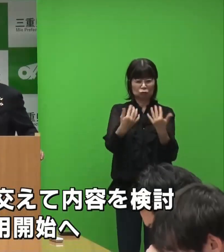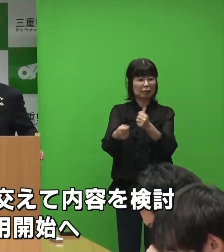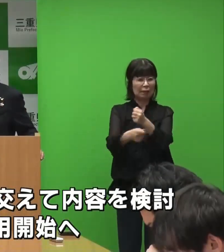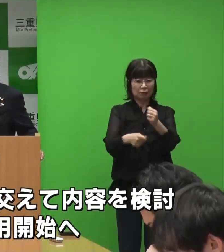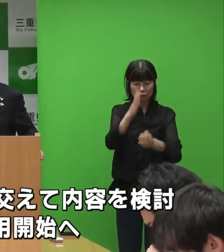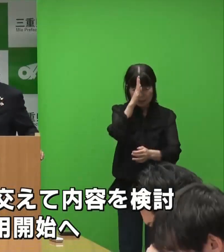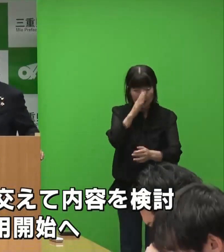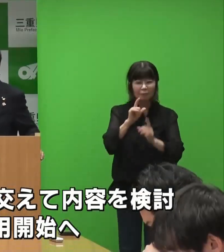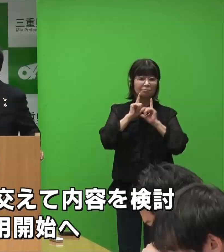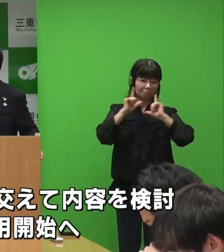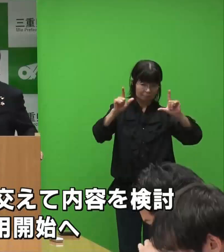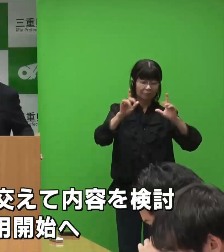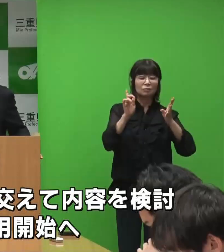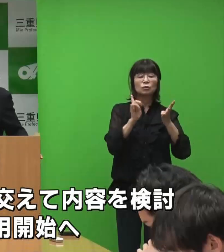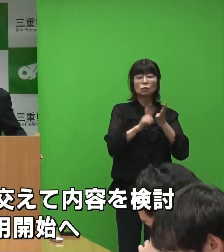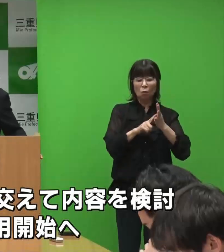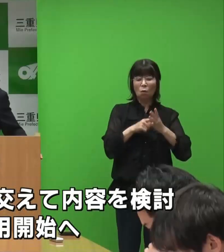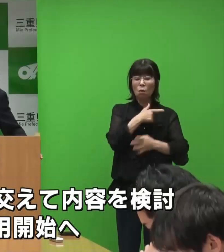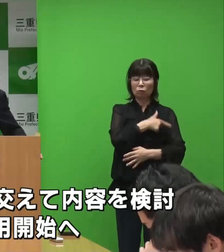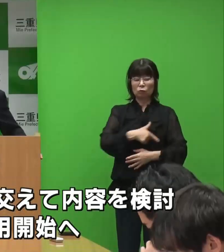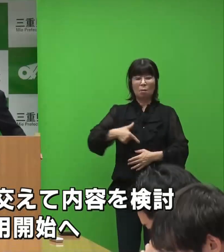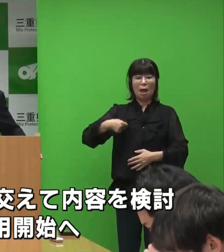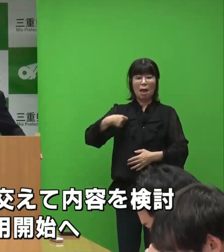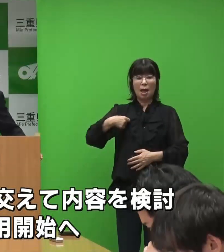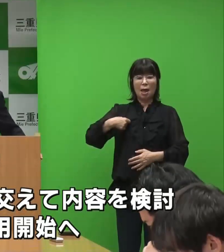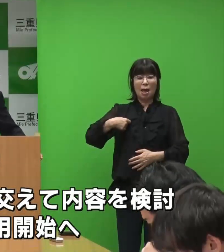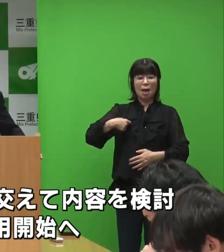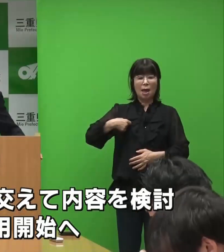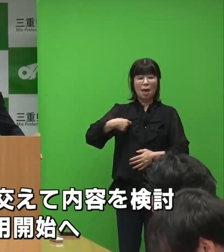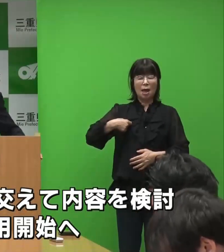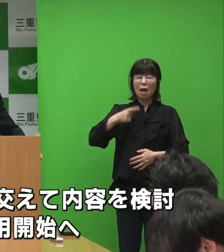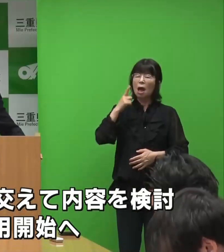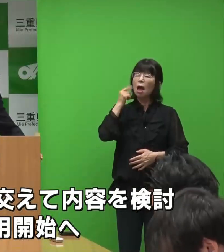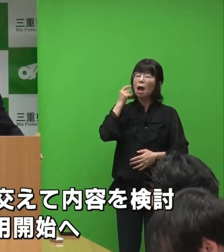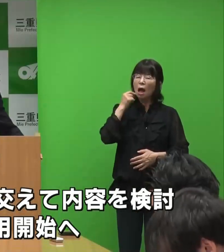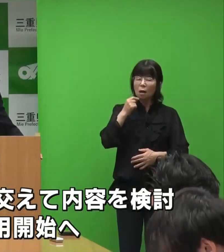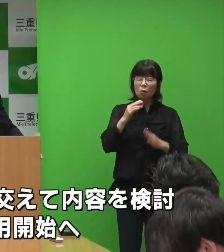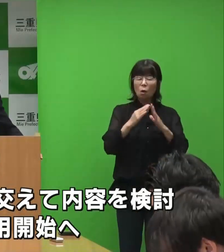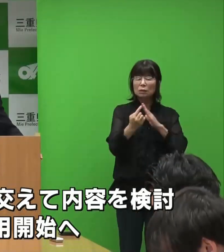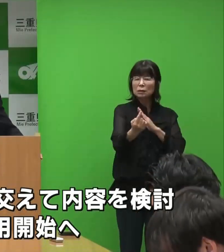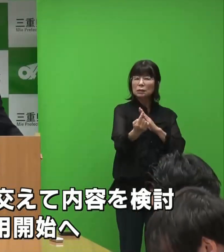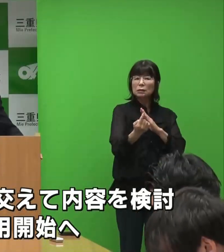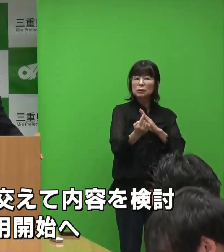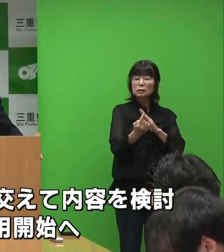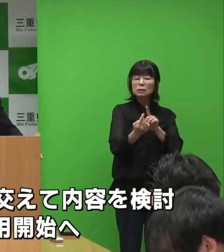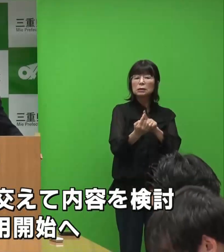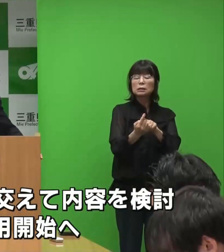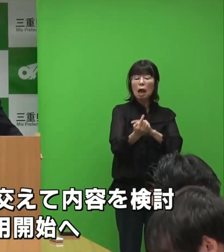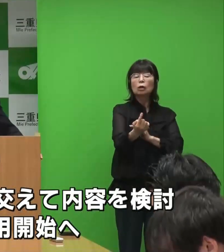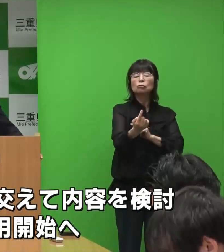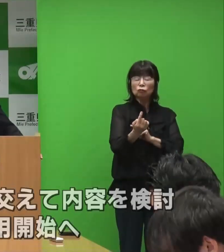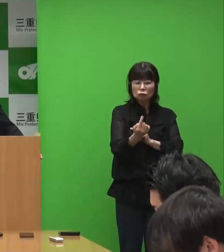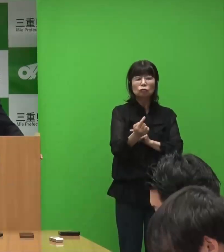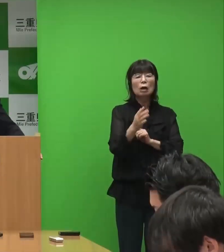を交えて内容を検討しクアートの運用を開始することにしています